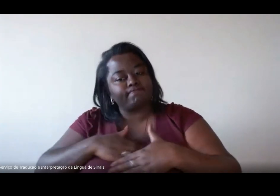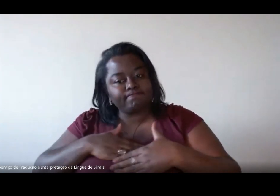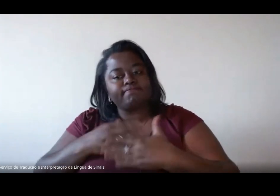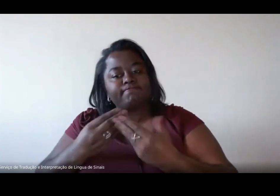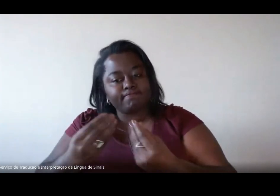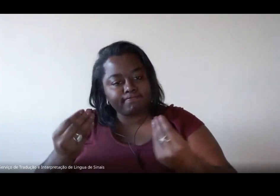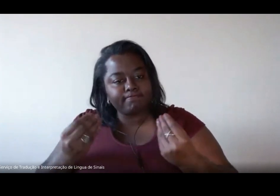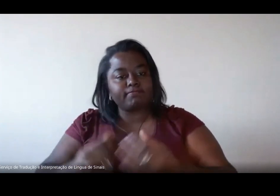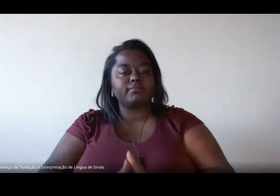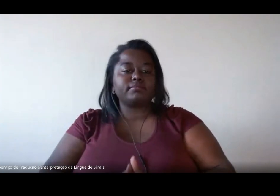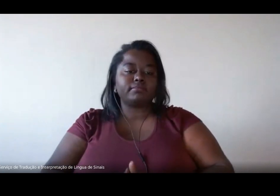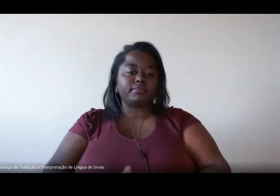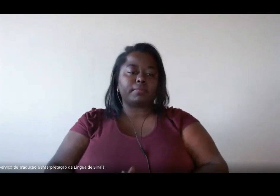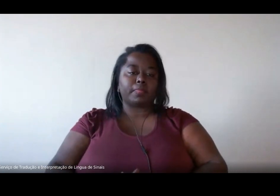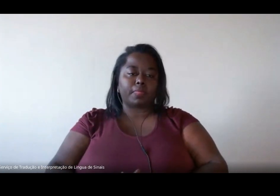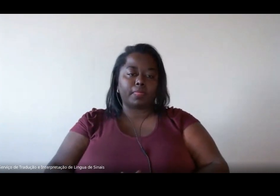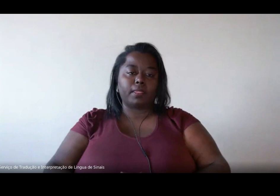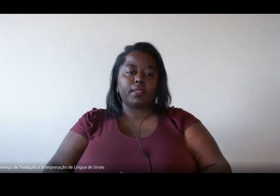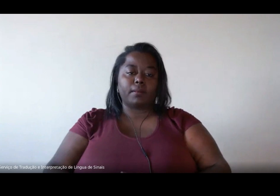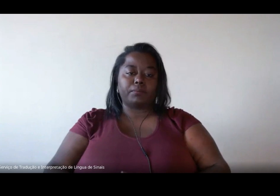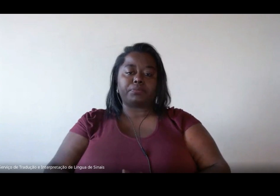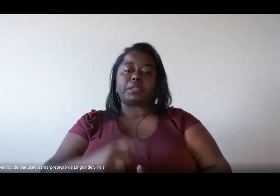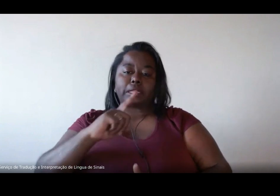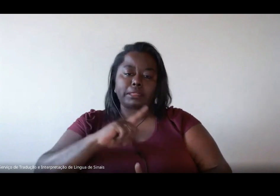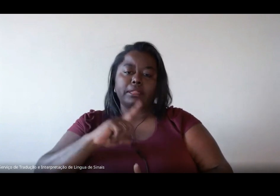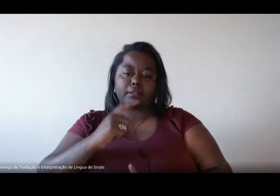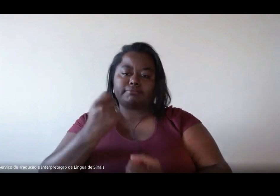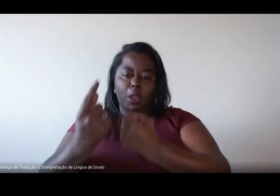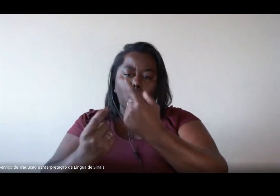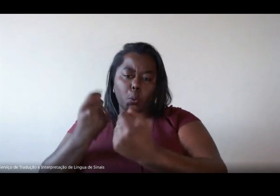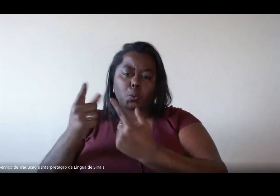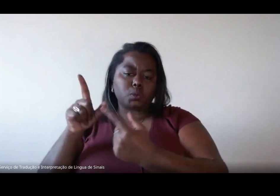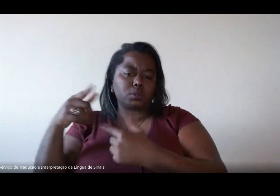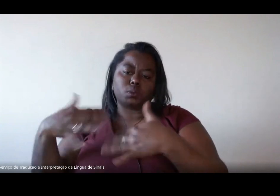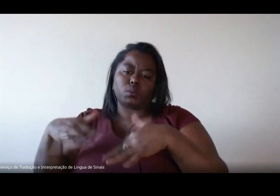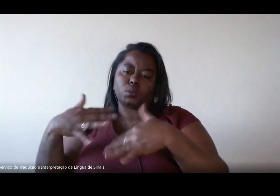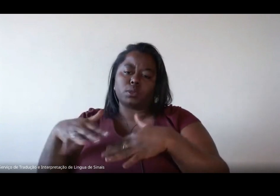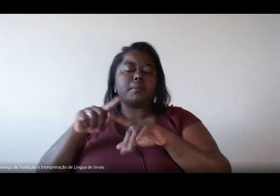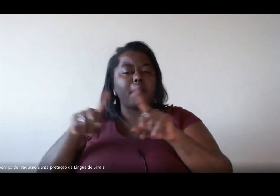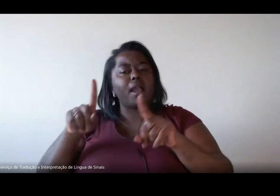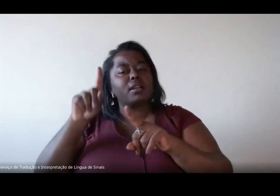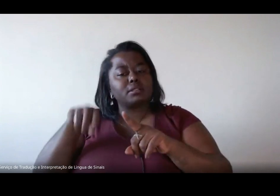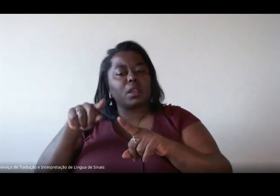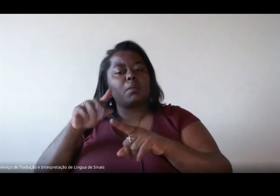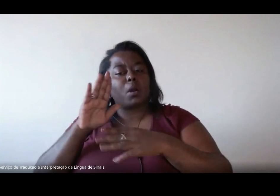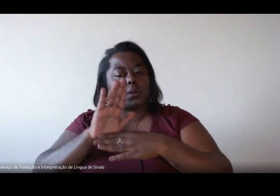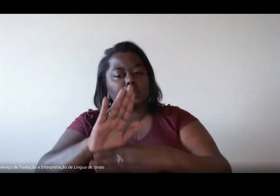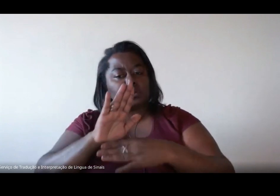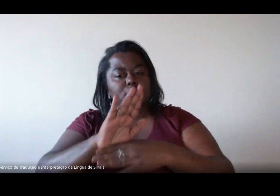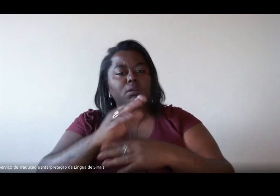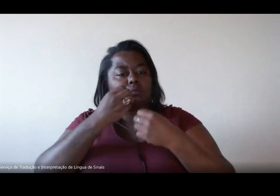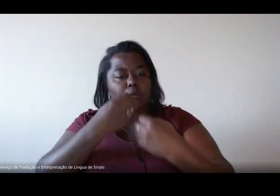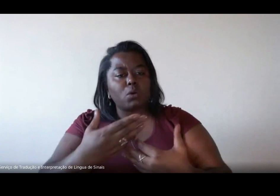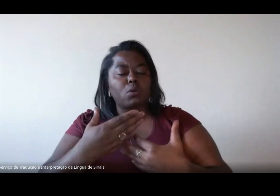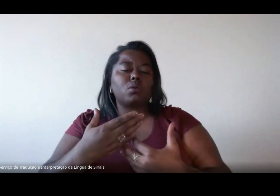uma fonte maravilhosa, inesgotável. Mas, assim, o Ricoeur também. Mas, assim, eu acho que é uma contribuição boa, assim,